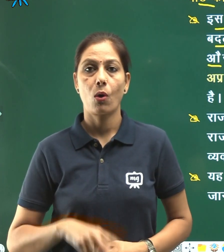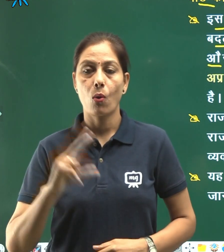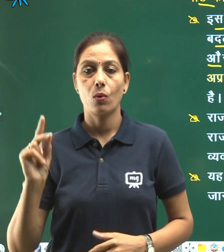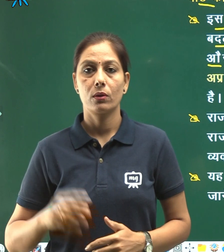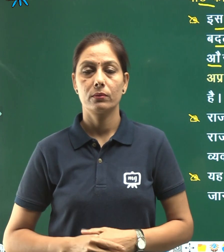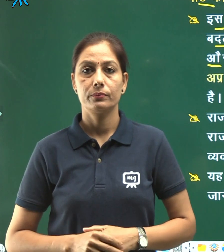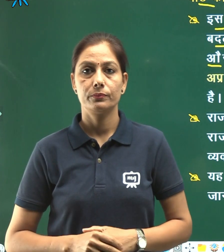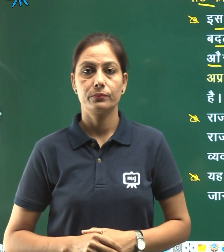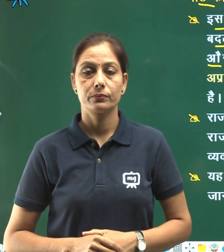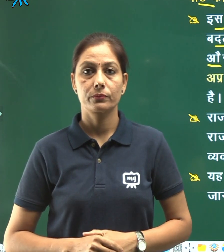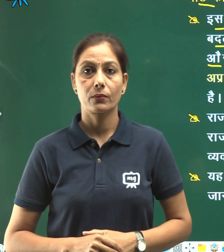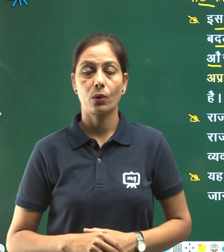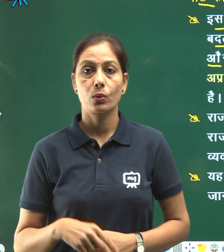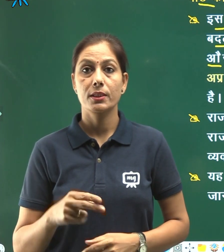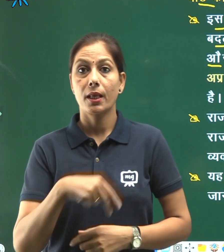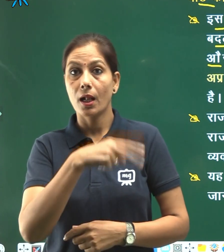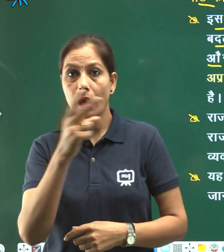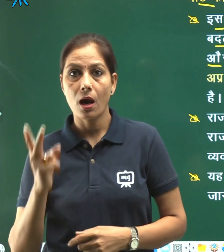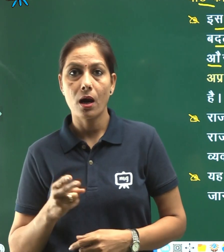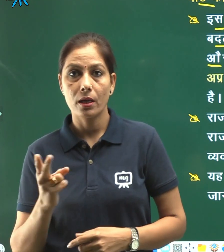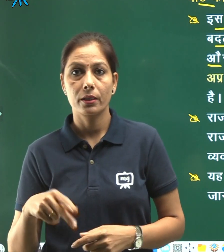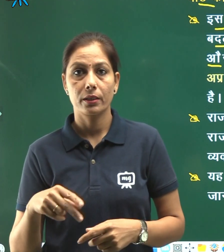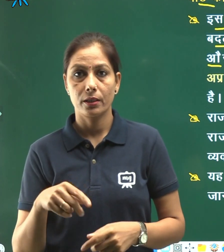और इसके कलाकार के